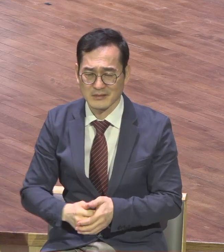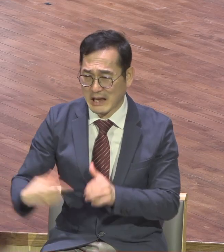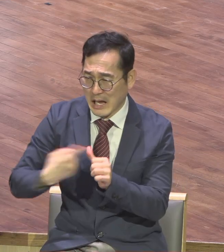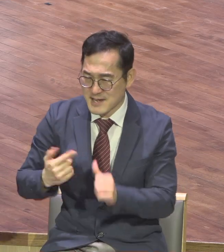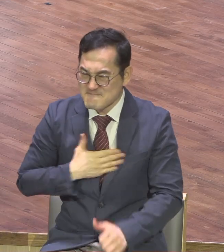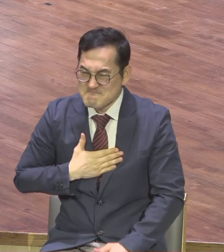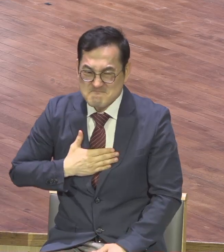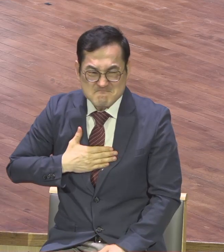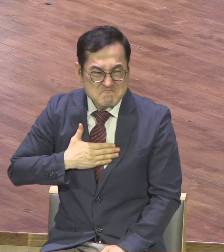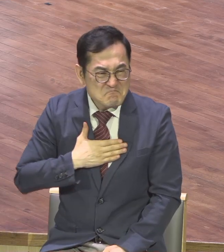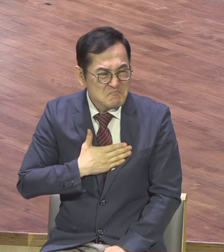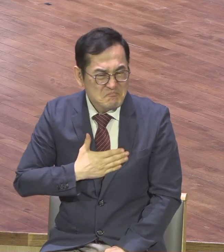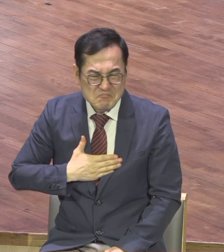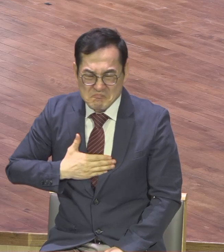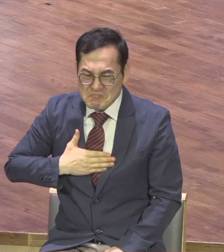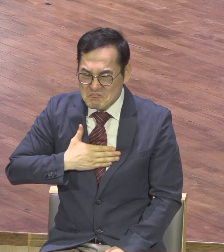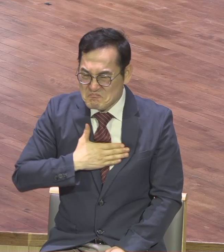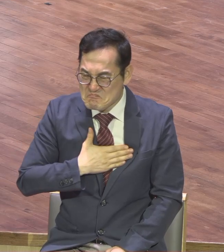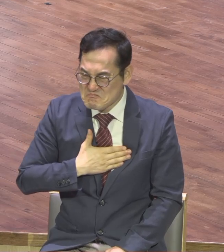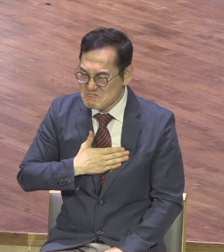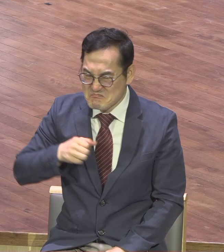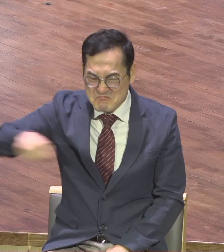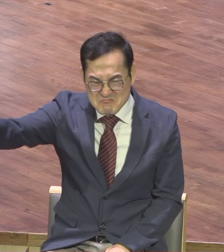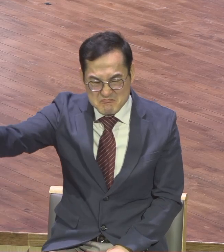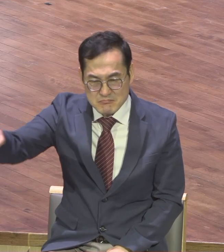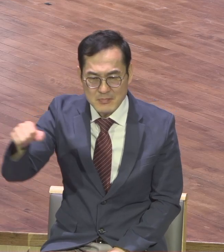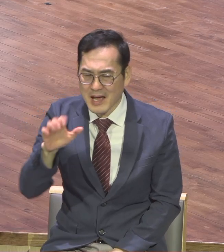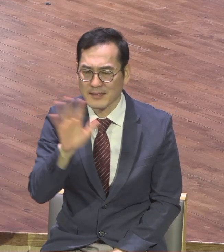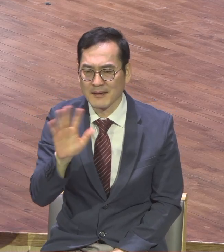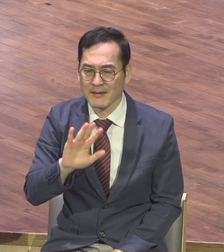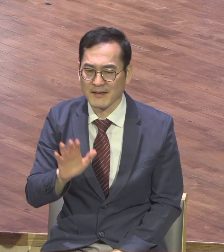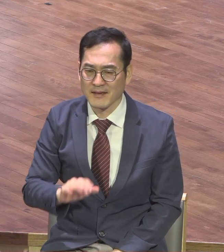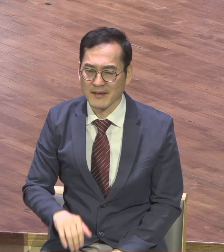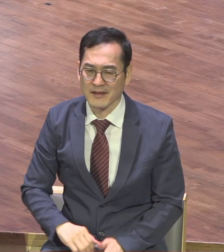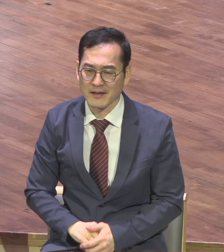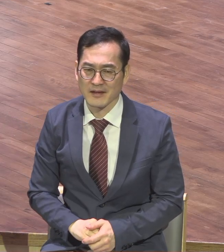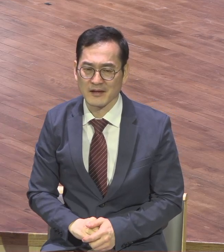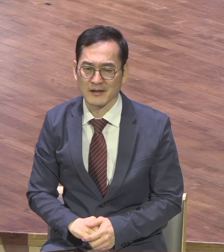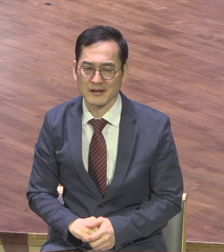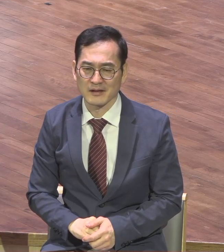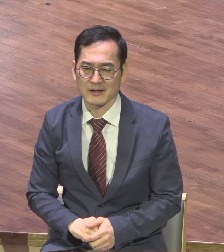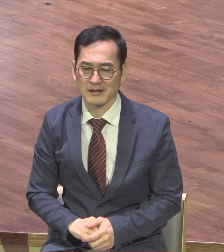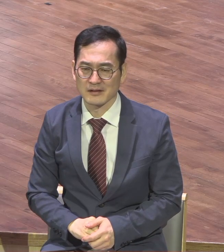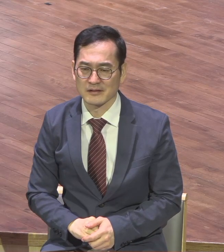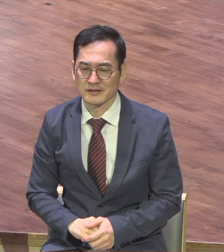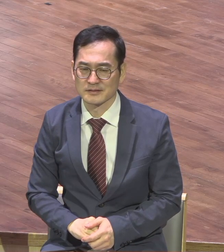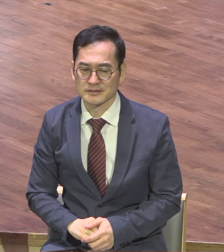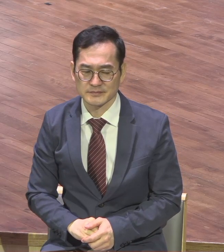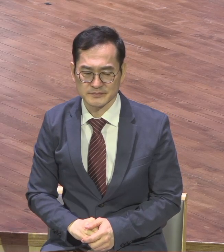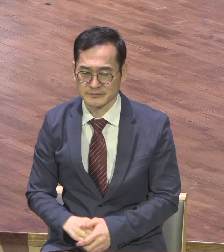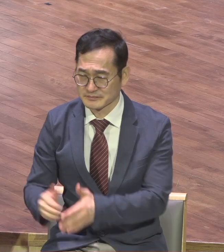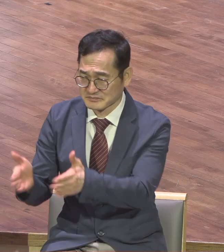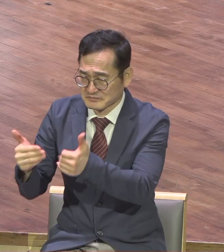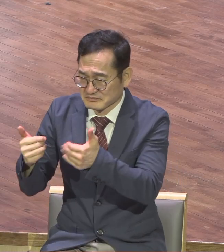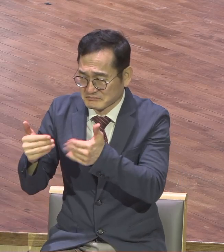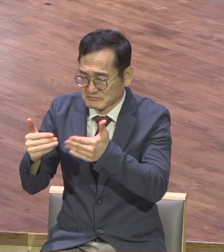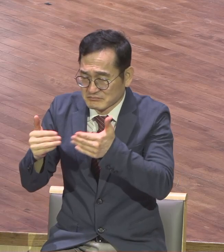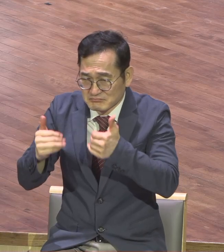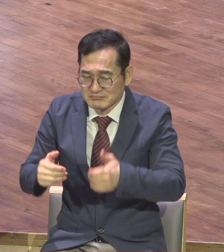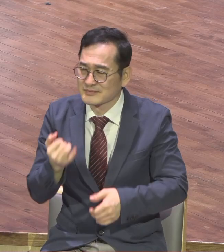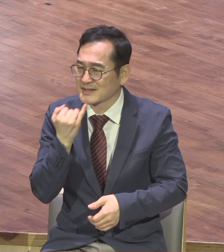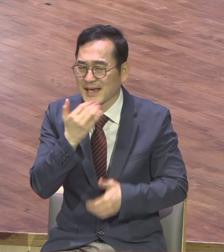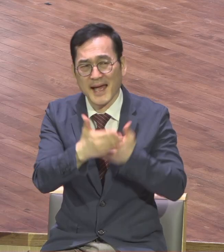기분 나빠하고 믿음 떨어뜨리지 않습니다. 절대로 아닙니다. 모든 비교의식으로부터